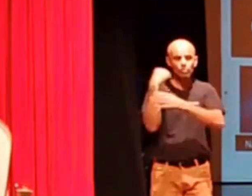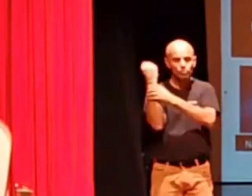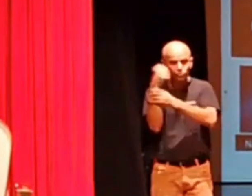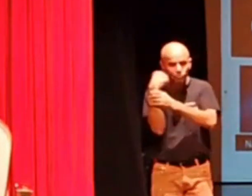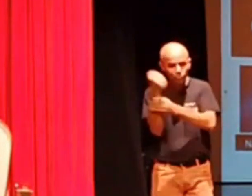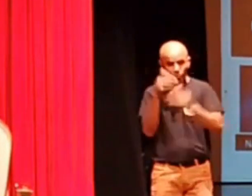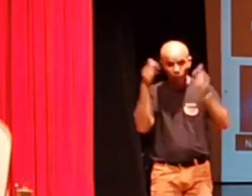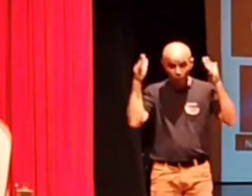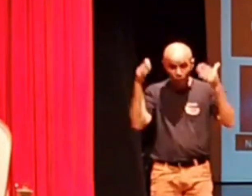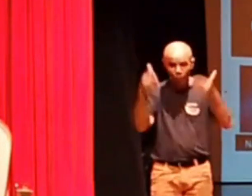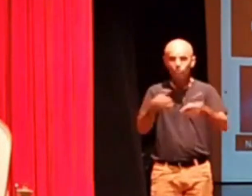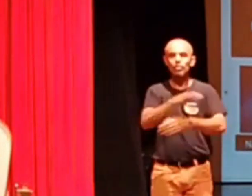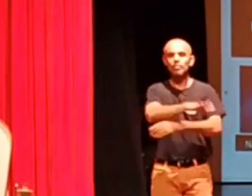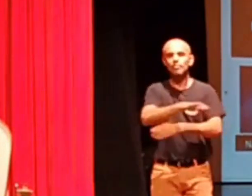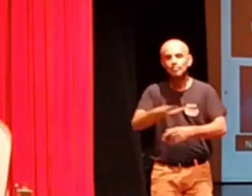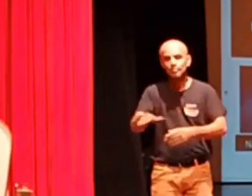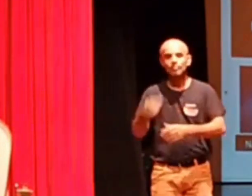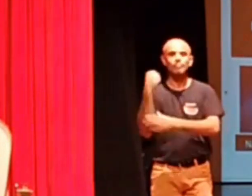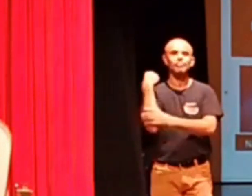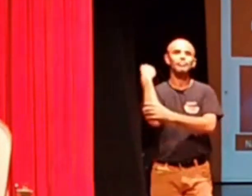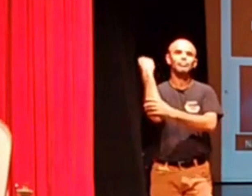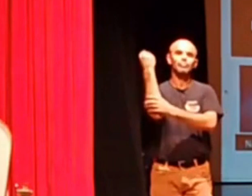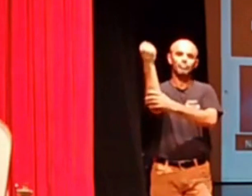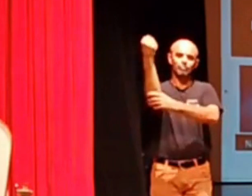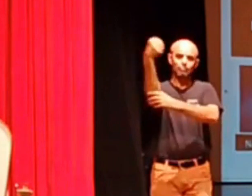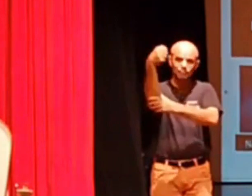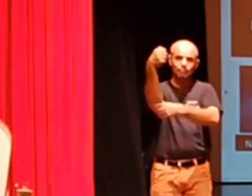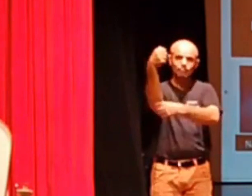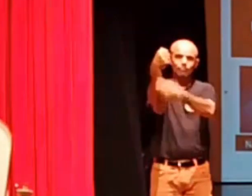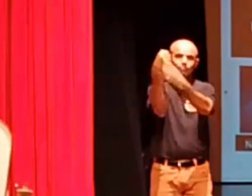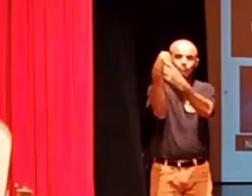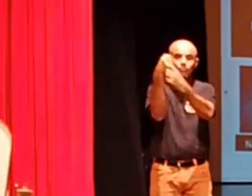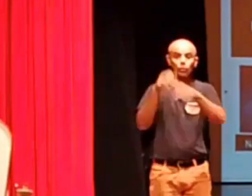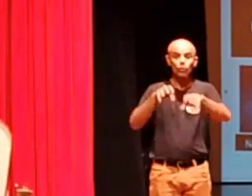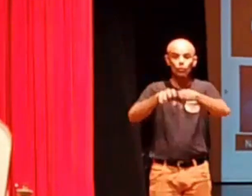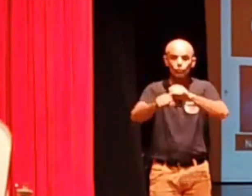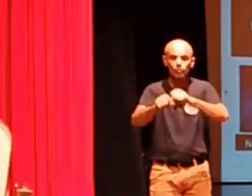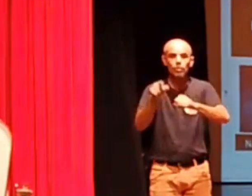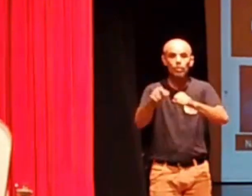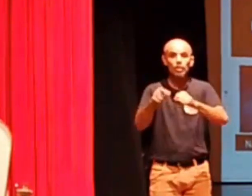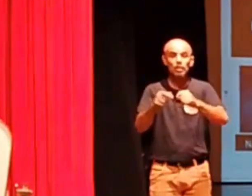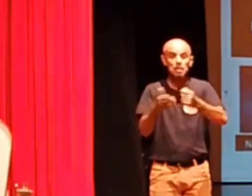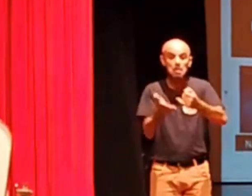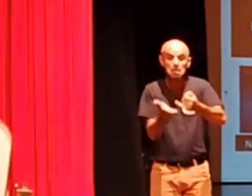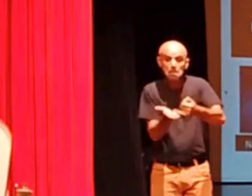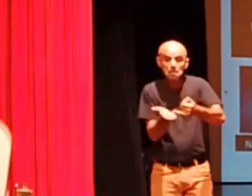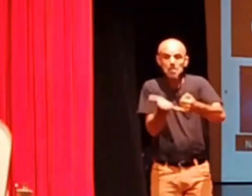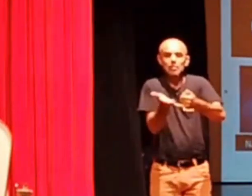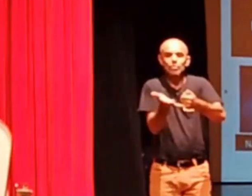fisioterapêuticos específicos para escoliose. E que essa formação é o nível 1 de